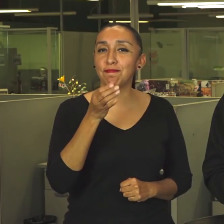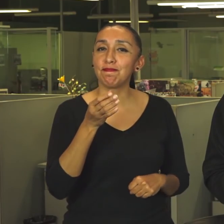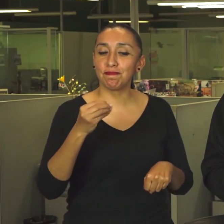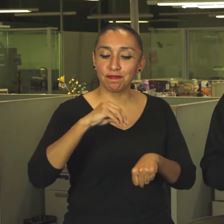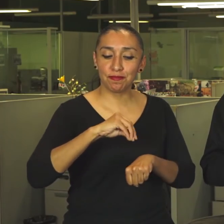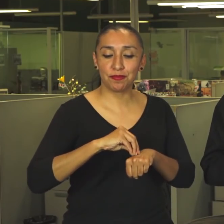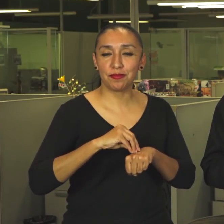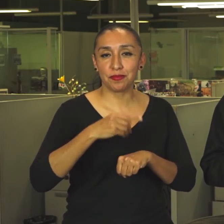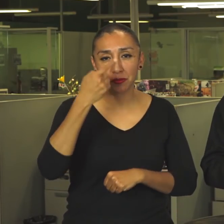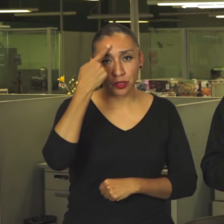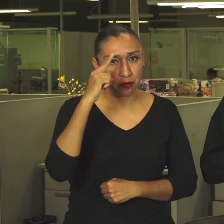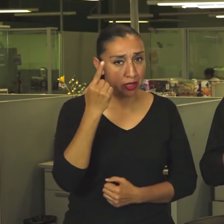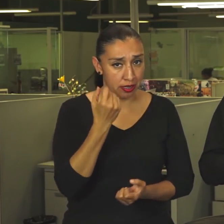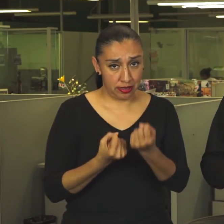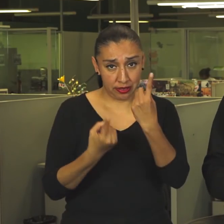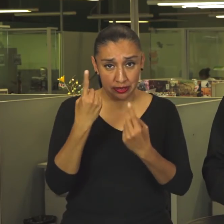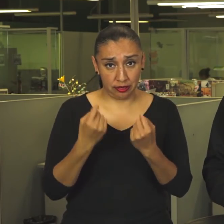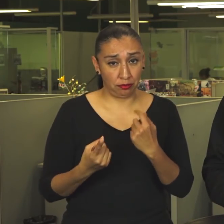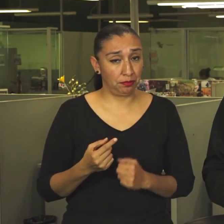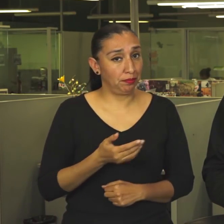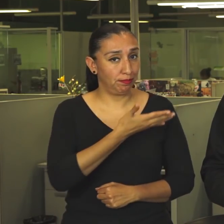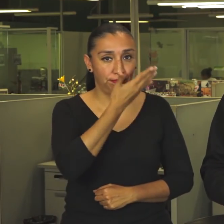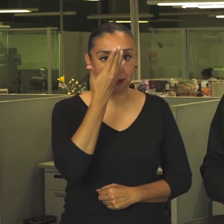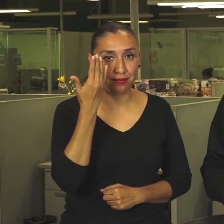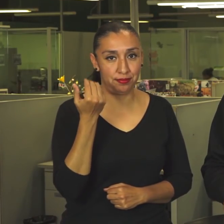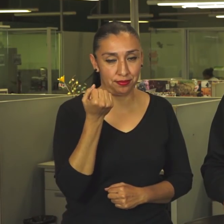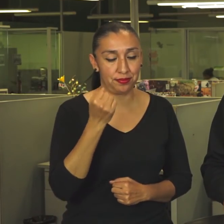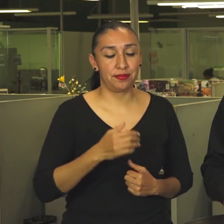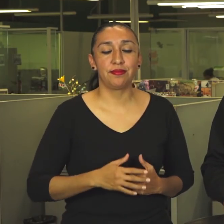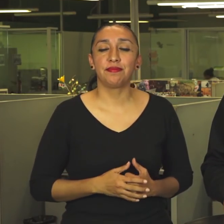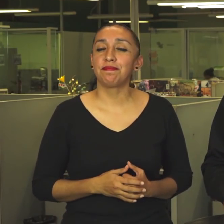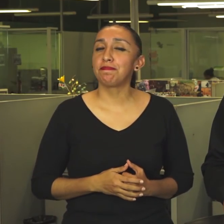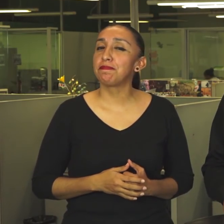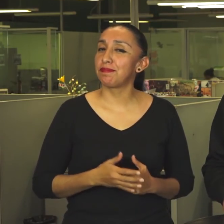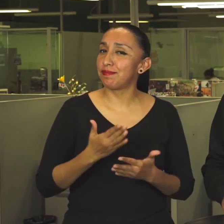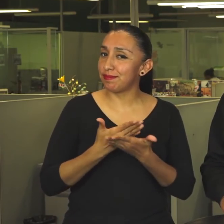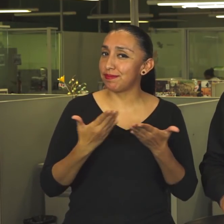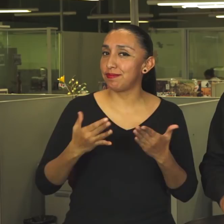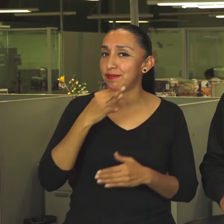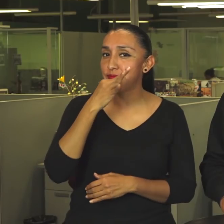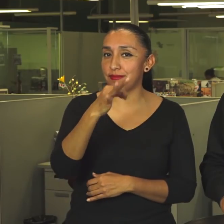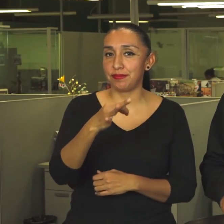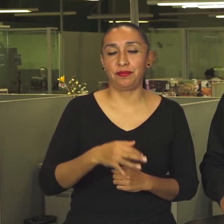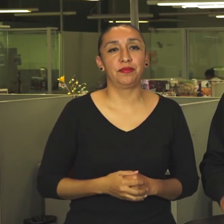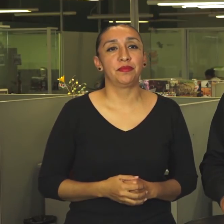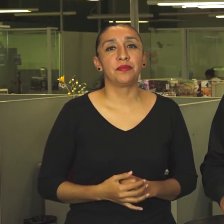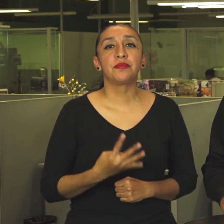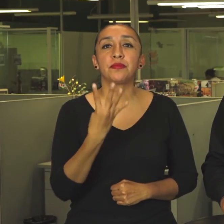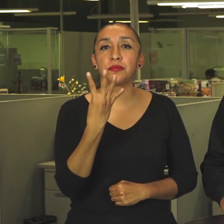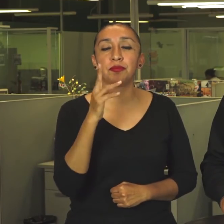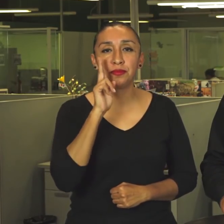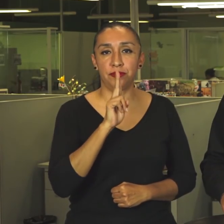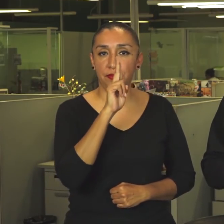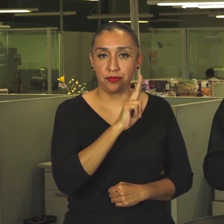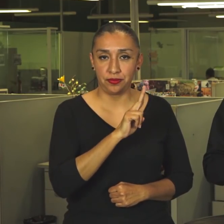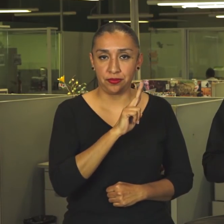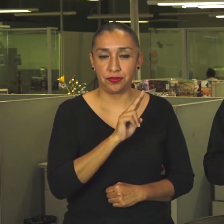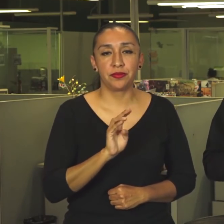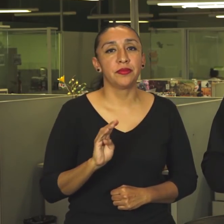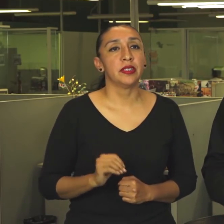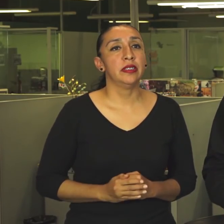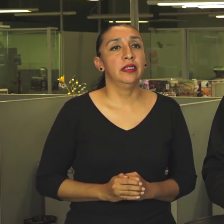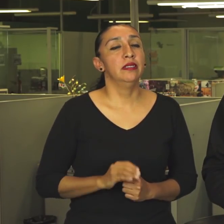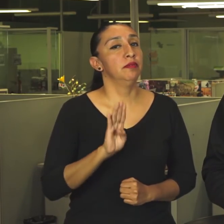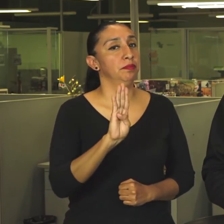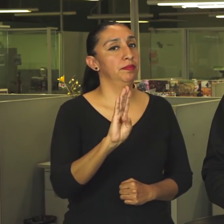todos aquellos que no han estado tanto en contexto con esta información las cuatro noticias de hoy baja california de dos